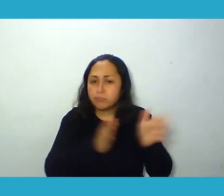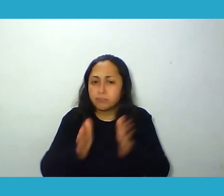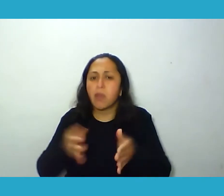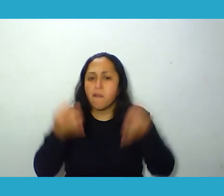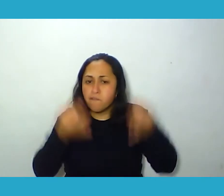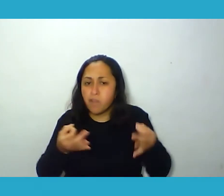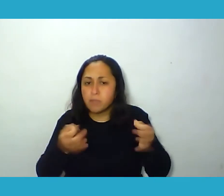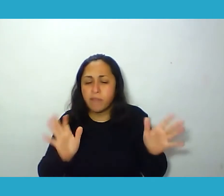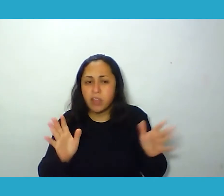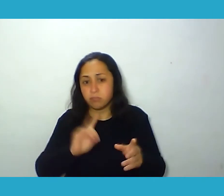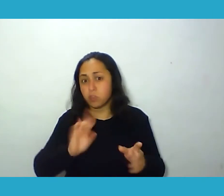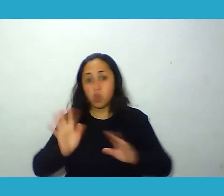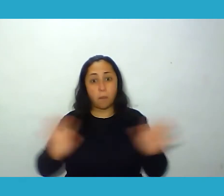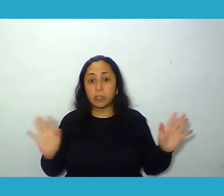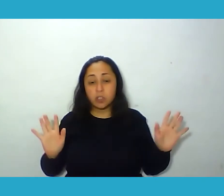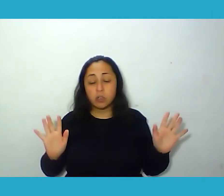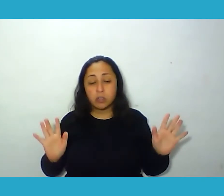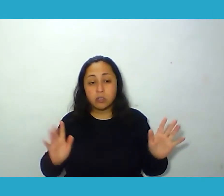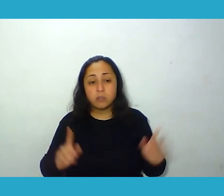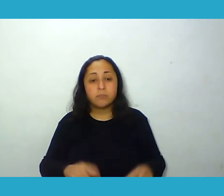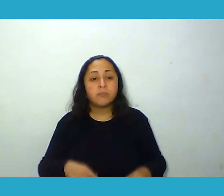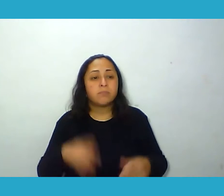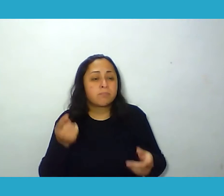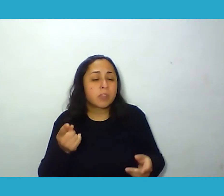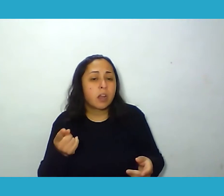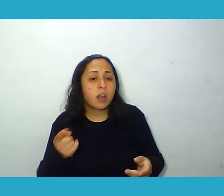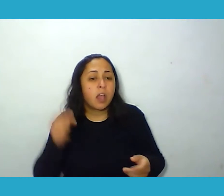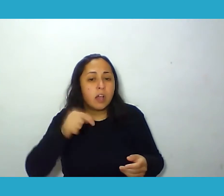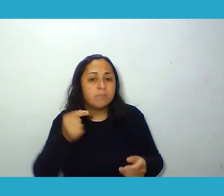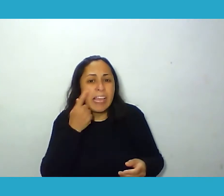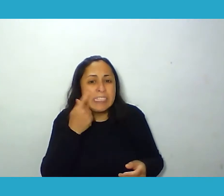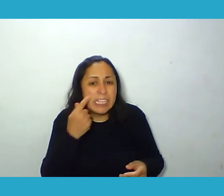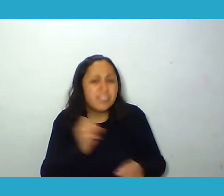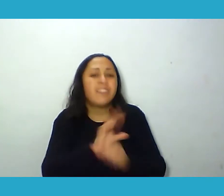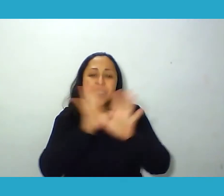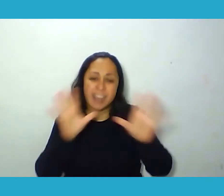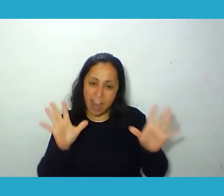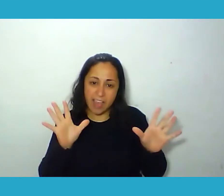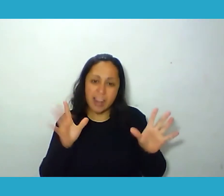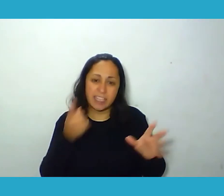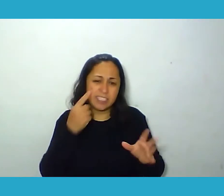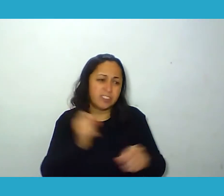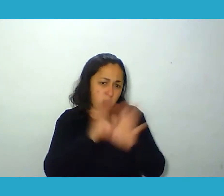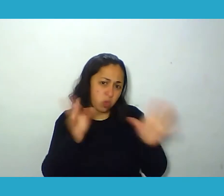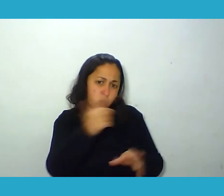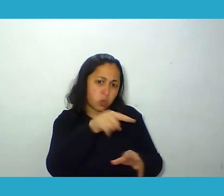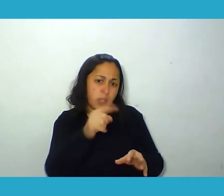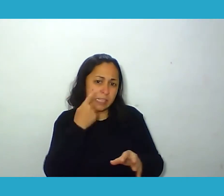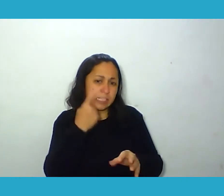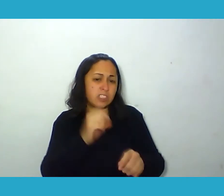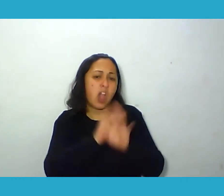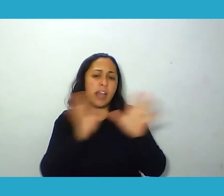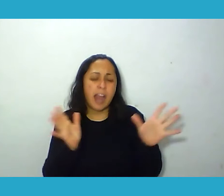sucedió. Se pregunta, ¿a quién beneficia esta obra? Y completa diciendo que la intención está clara. ¿Cómo se puede